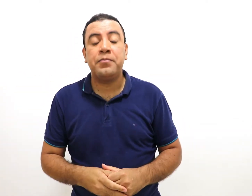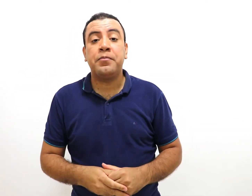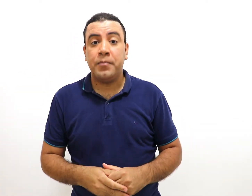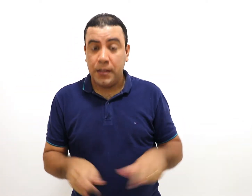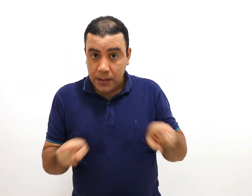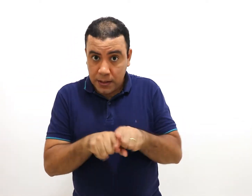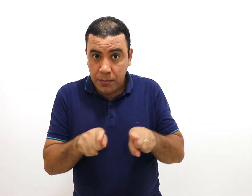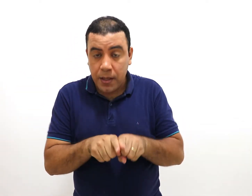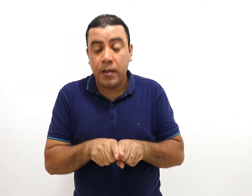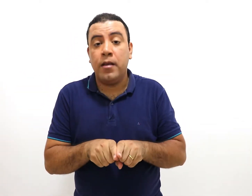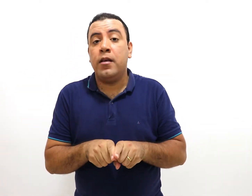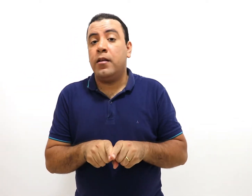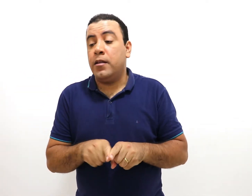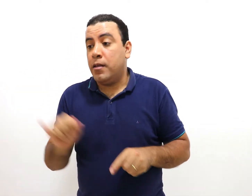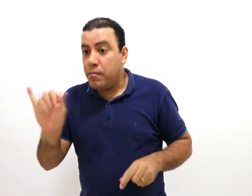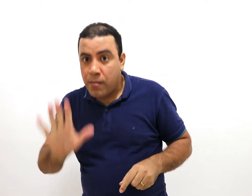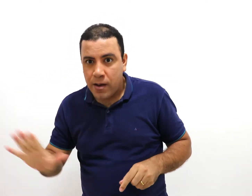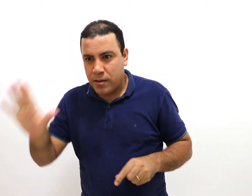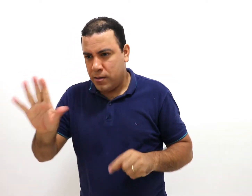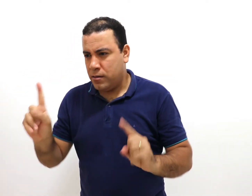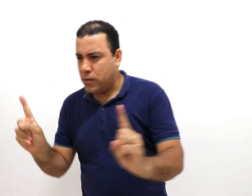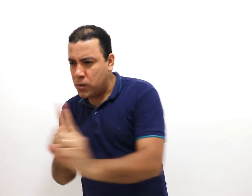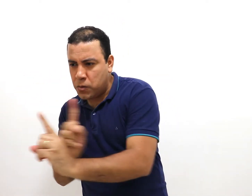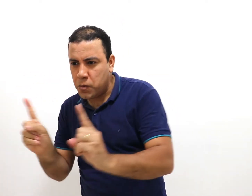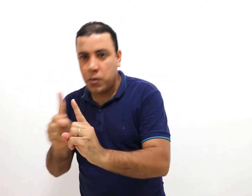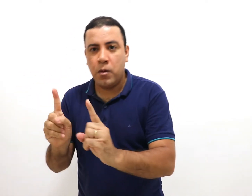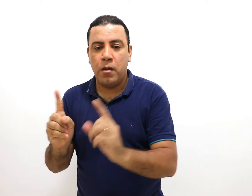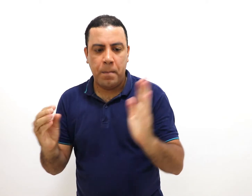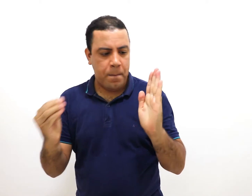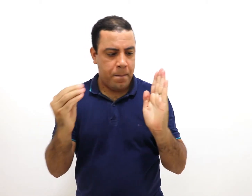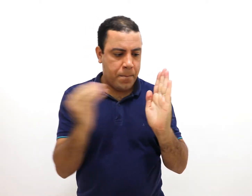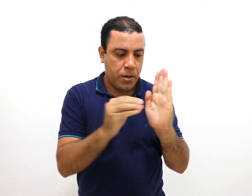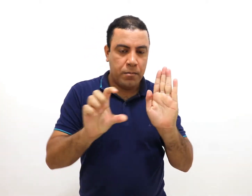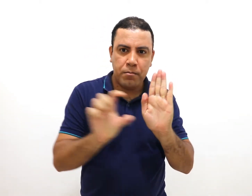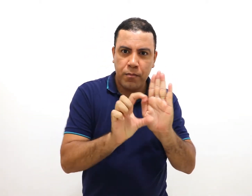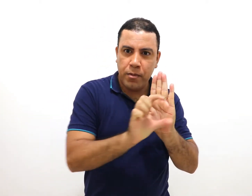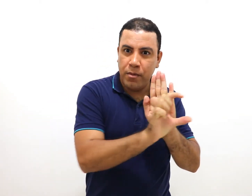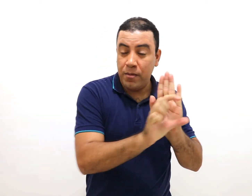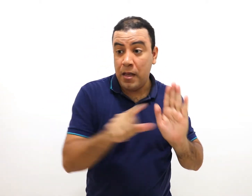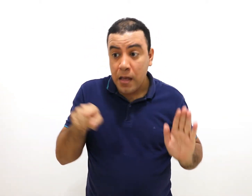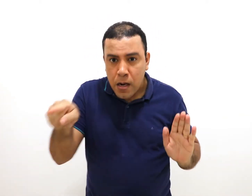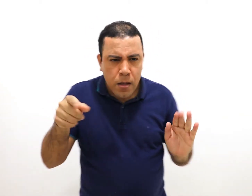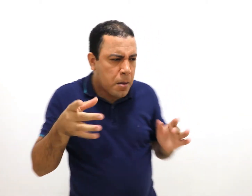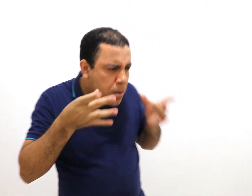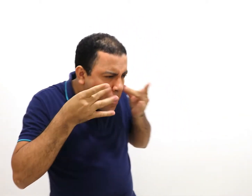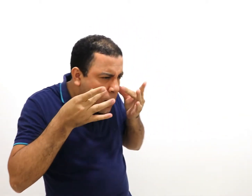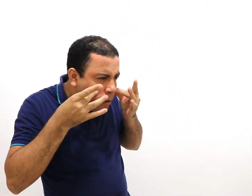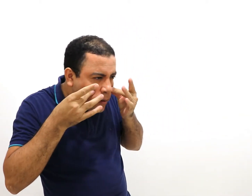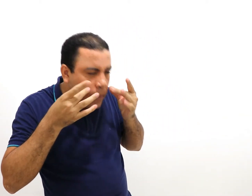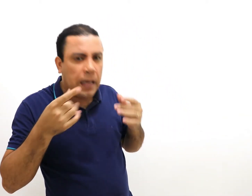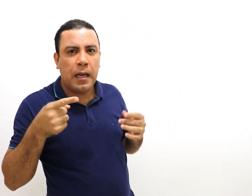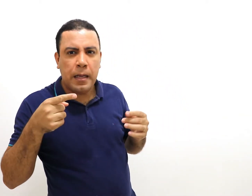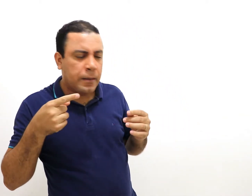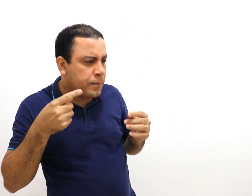de situações, pois elas forçam o raciocínio intuitivo e estimulam a